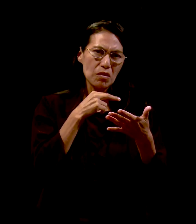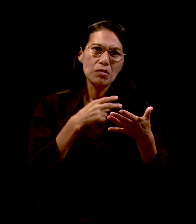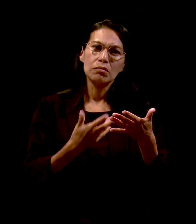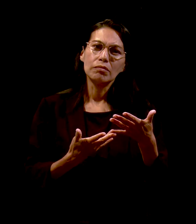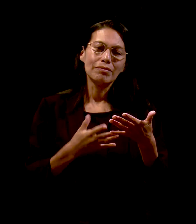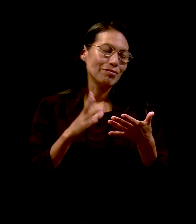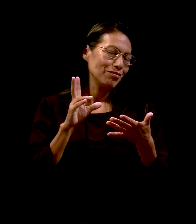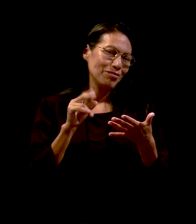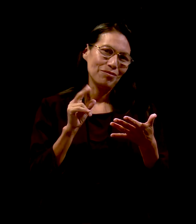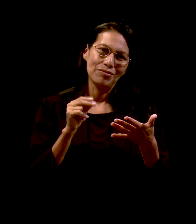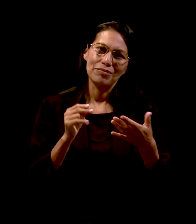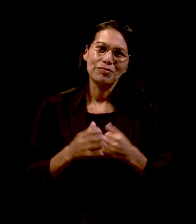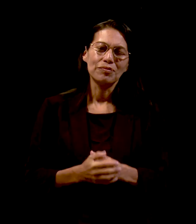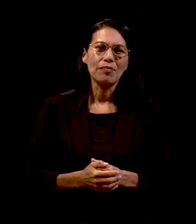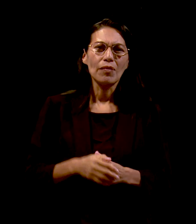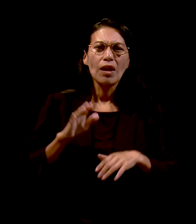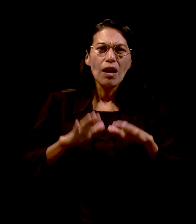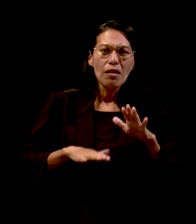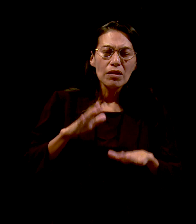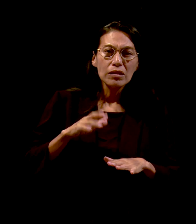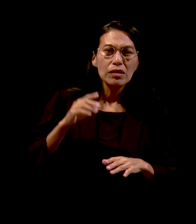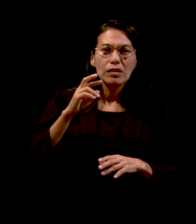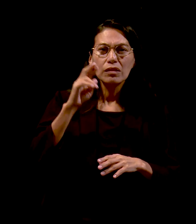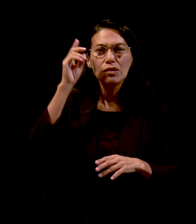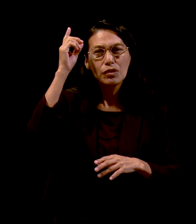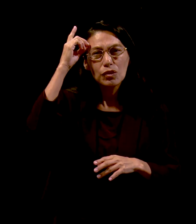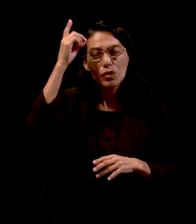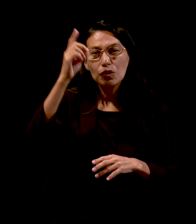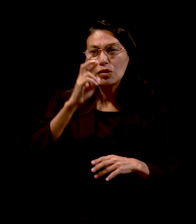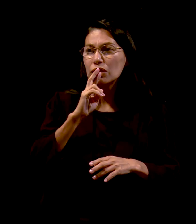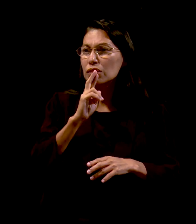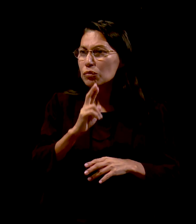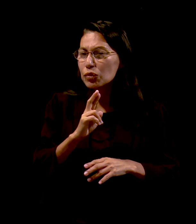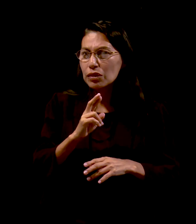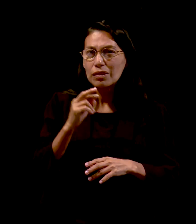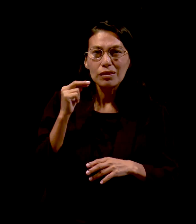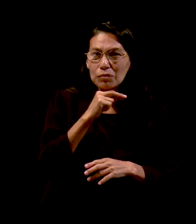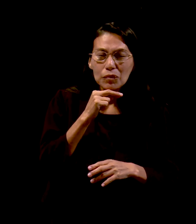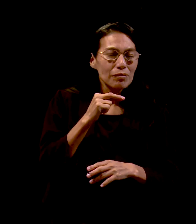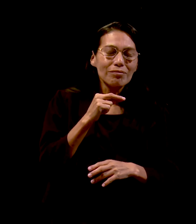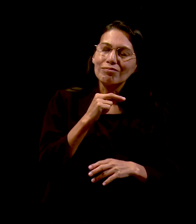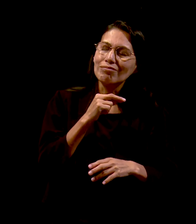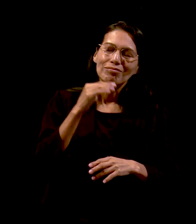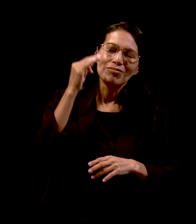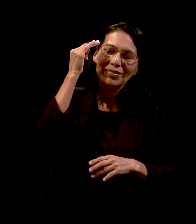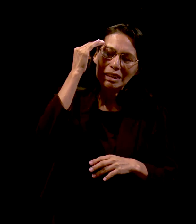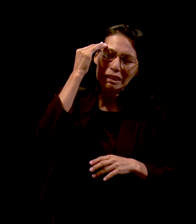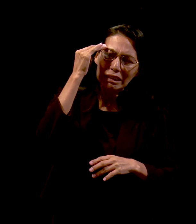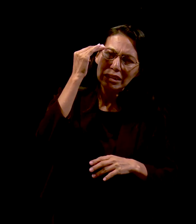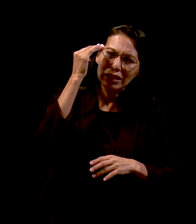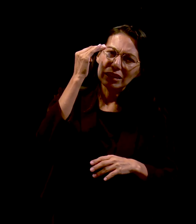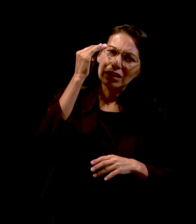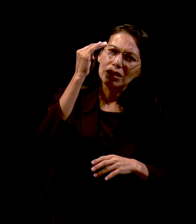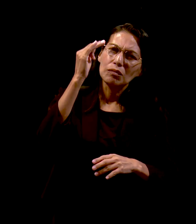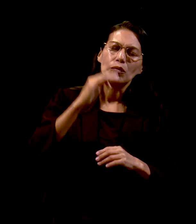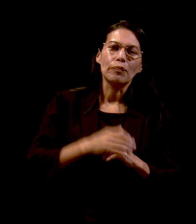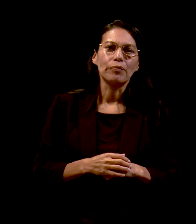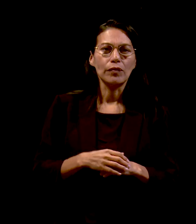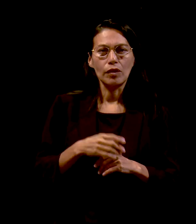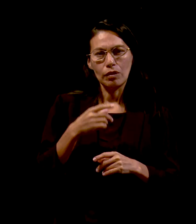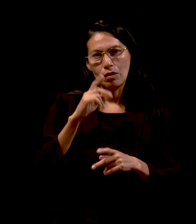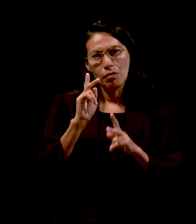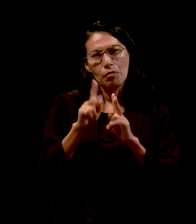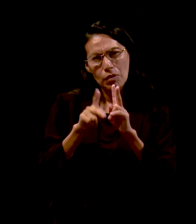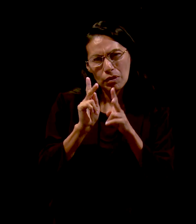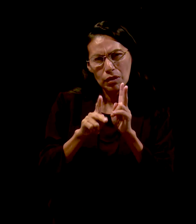en ocasiones la respuesta de dios toman tiempo y quiero contarle una experiencia acerca de una respuesta